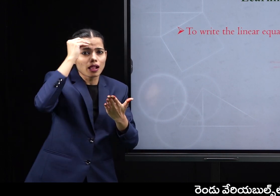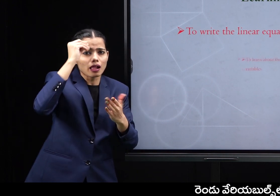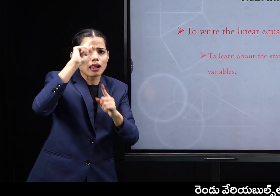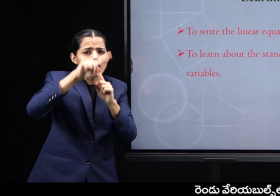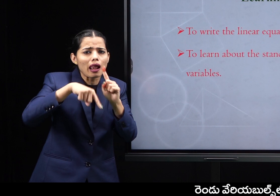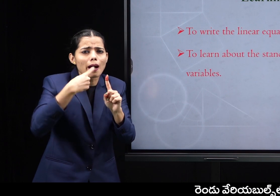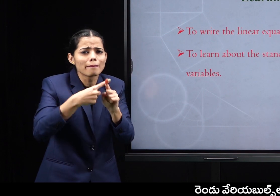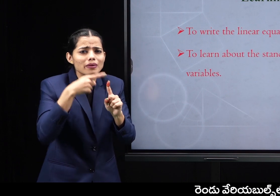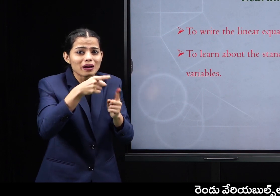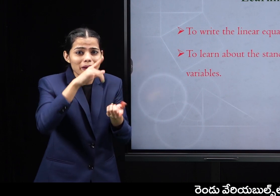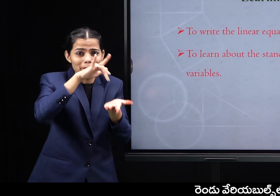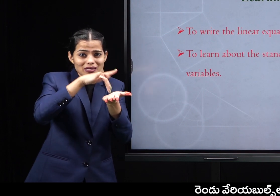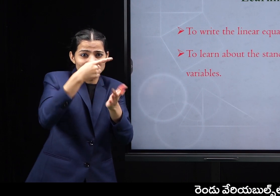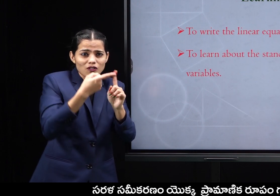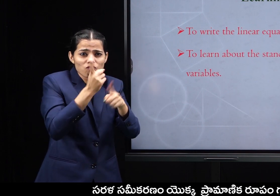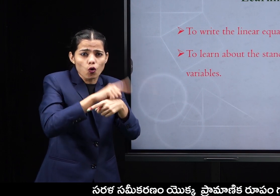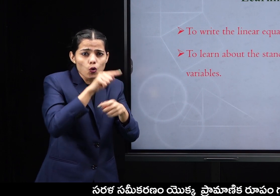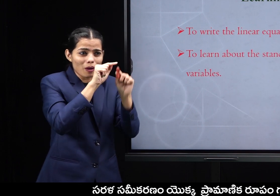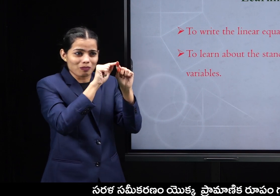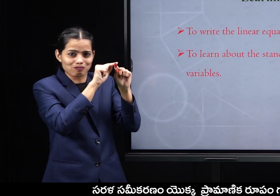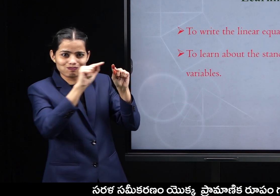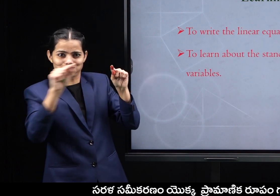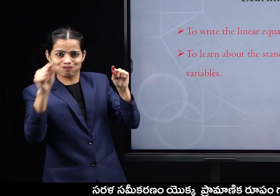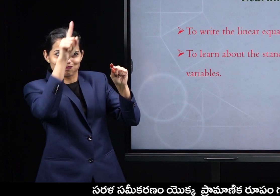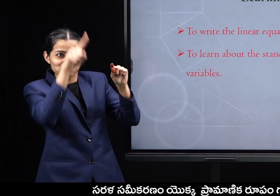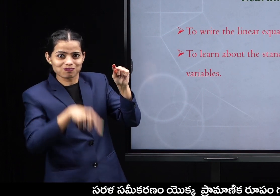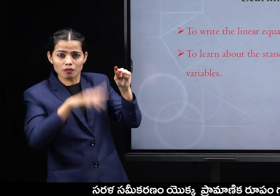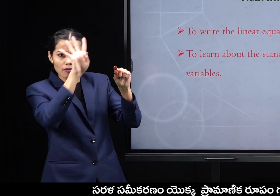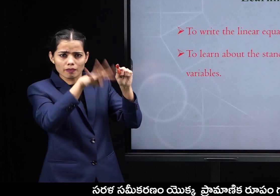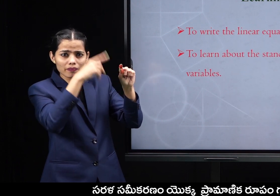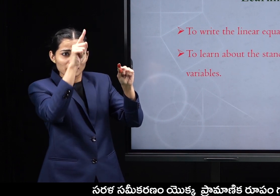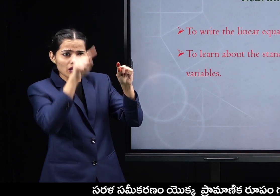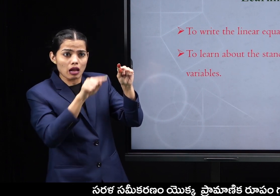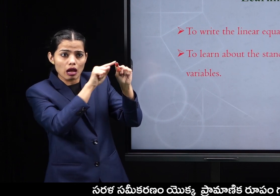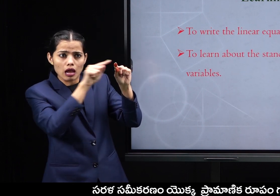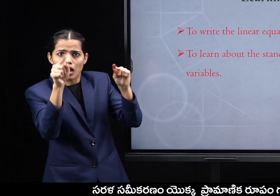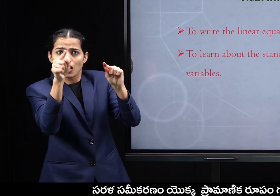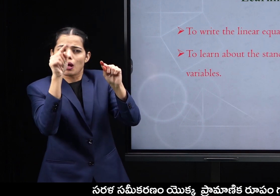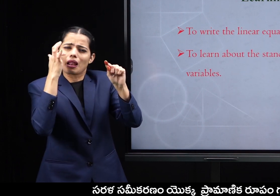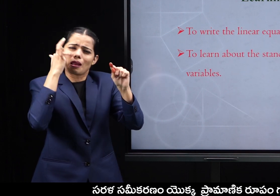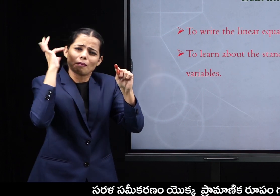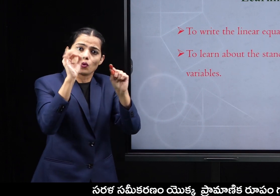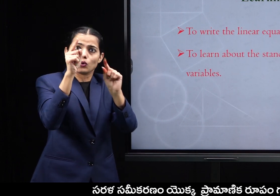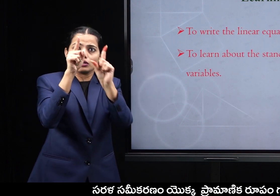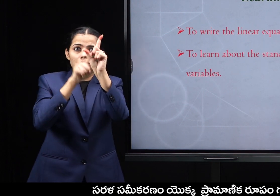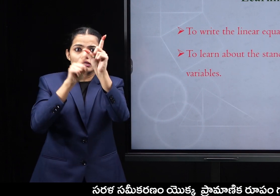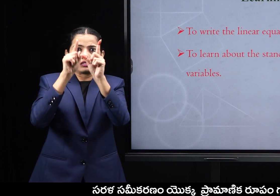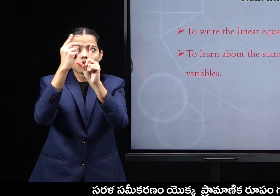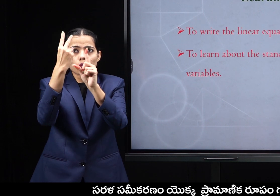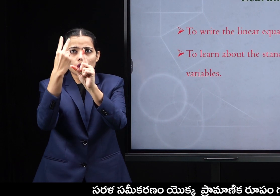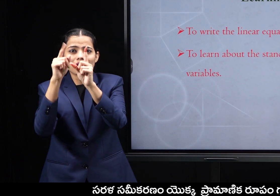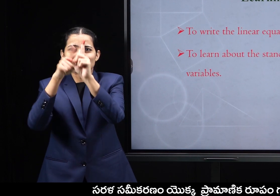రెండు వేరియబుల్స్లో సరళ సమీకరణం యొక్క ప్రామాణిక రూపం గురించి తెలుసుకోవడానికి